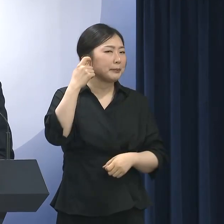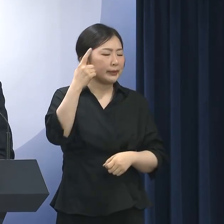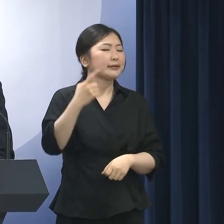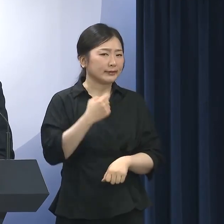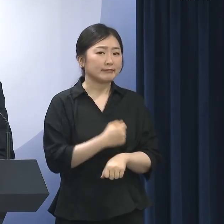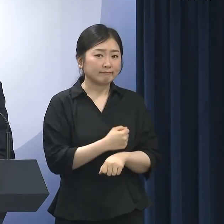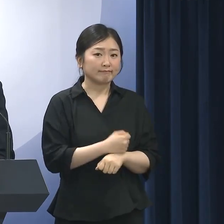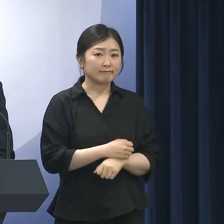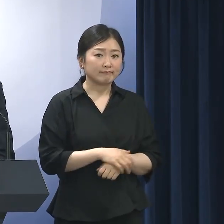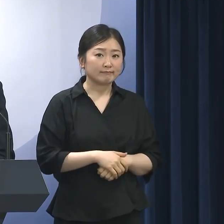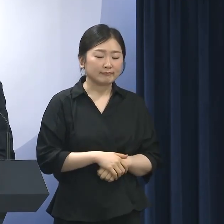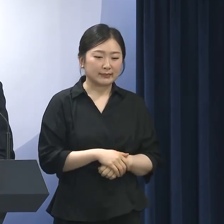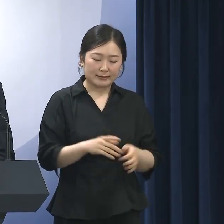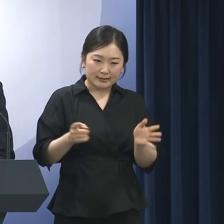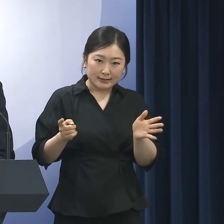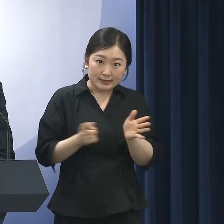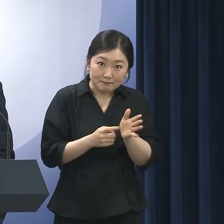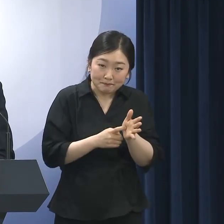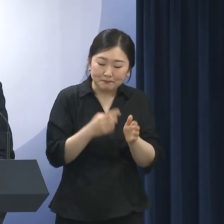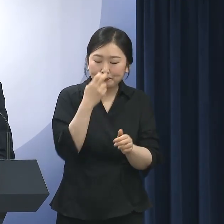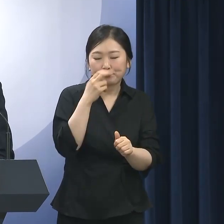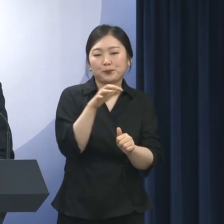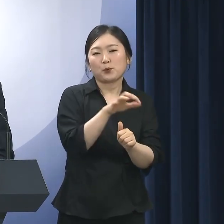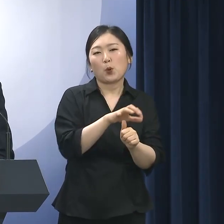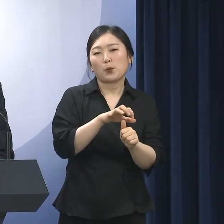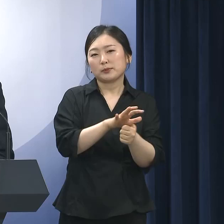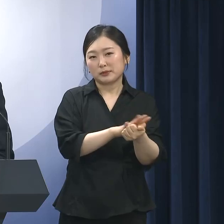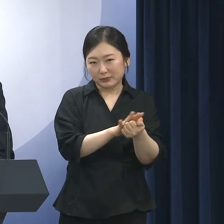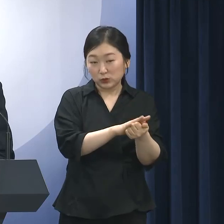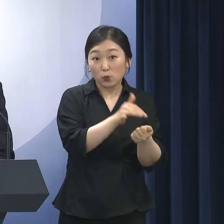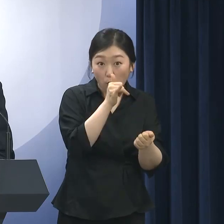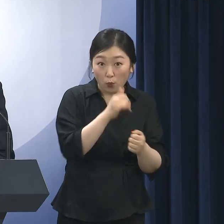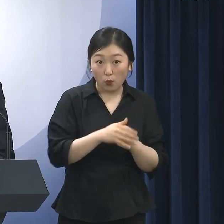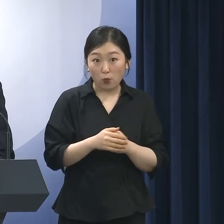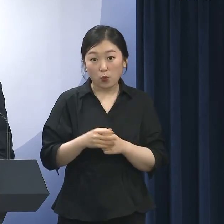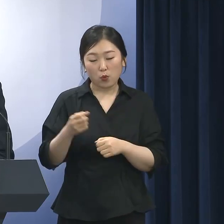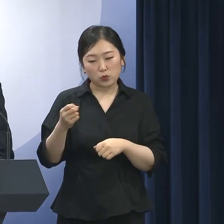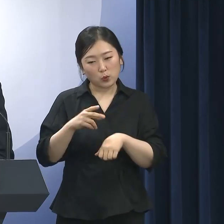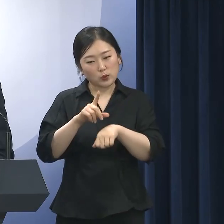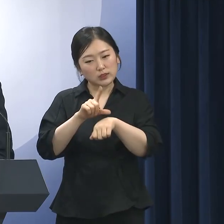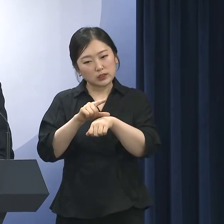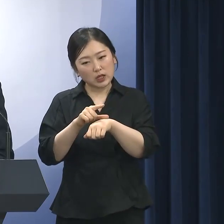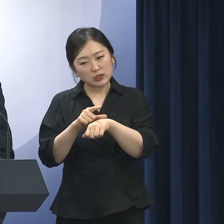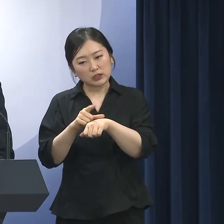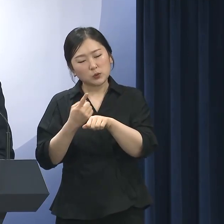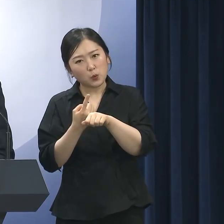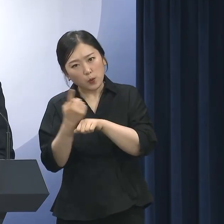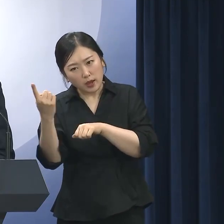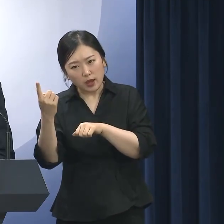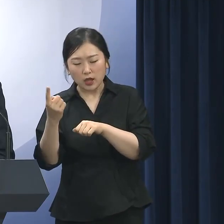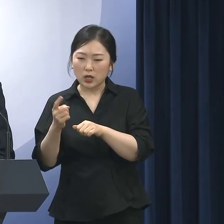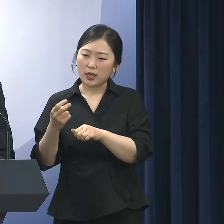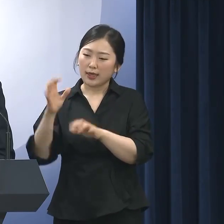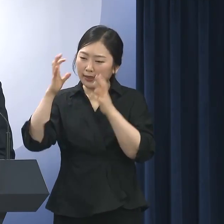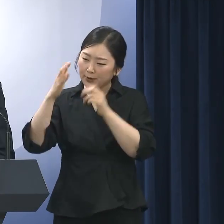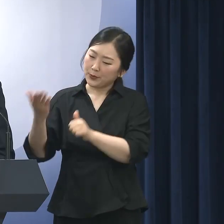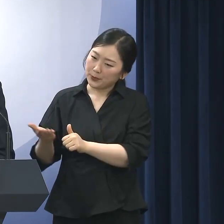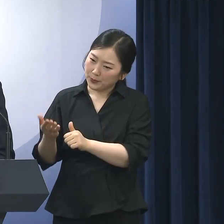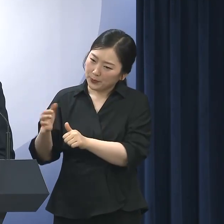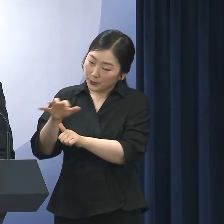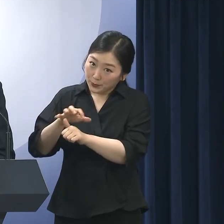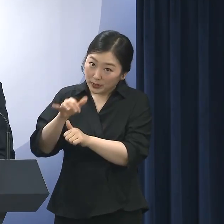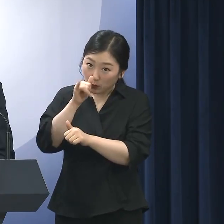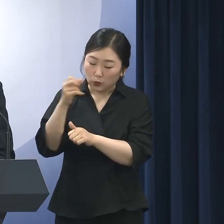들면은 우리 긴급 돌봄 서비스가 있을 수 있고요. 또 시간제 보육 전국 확대라든지 또 출퇴근 시간제에 또